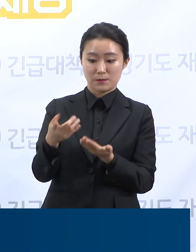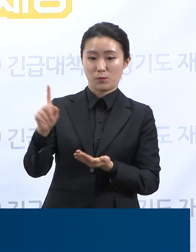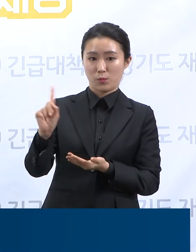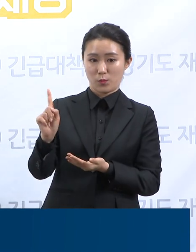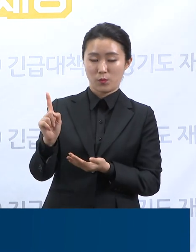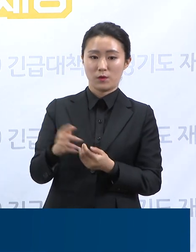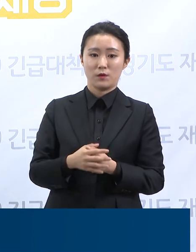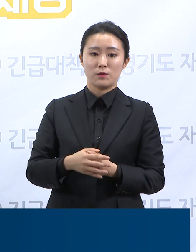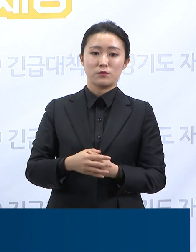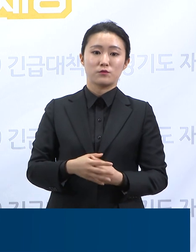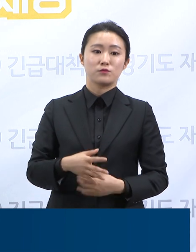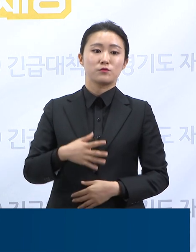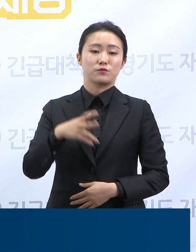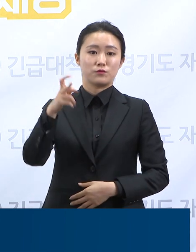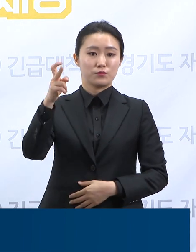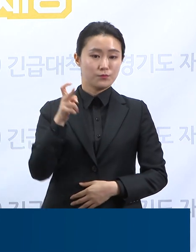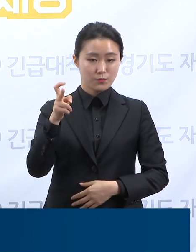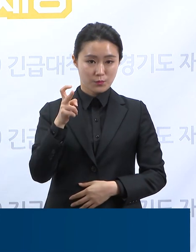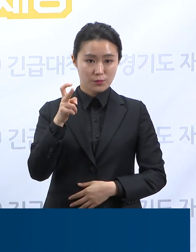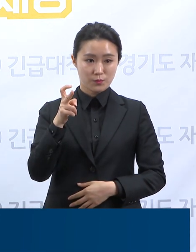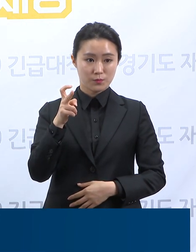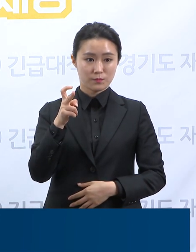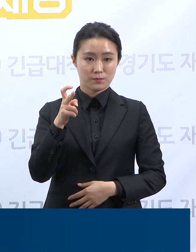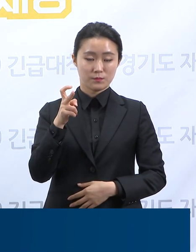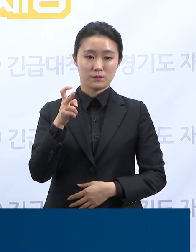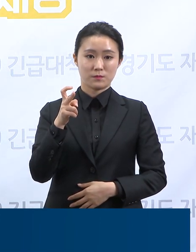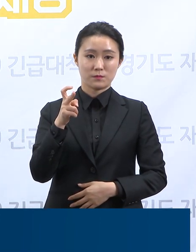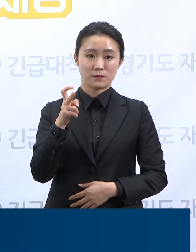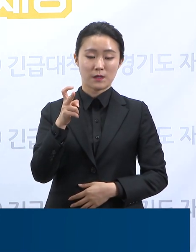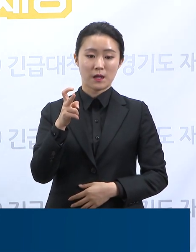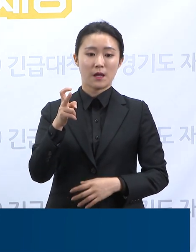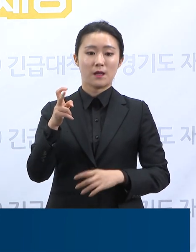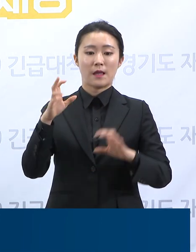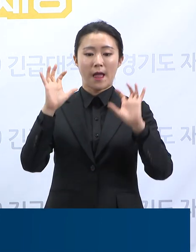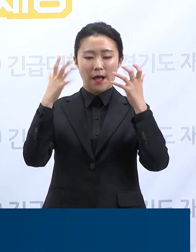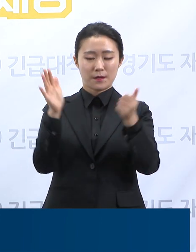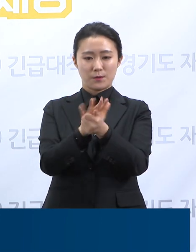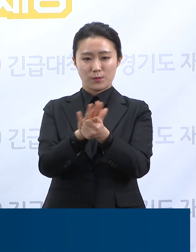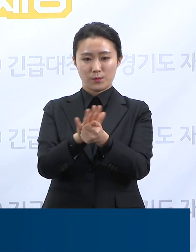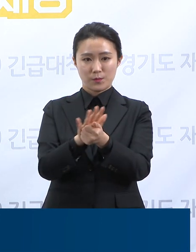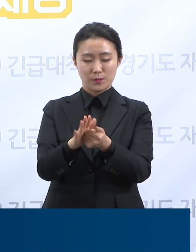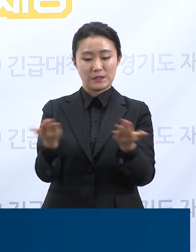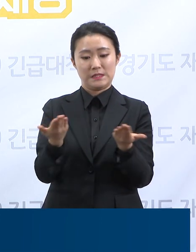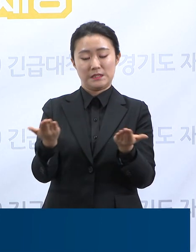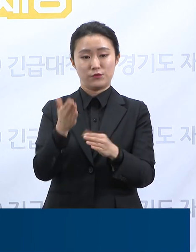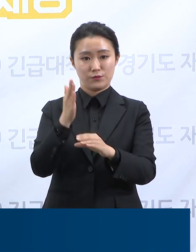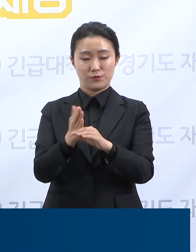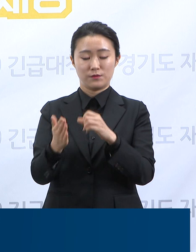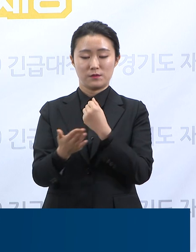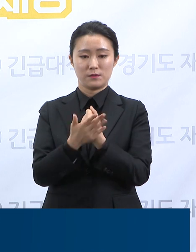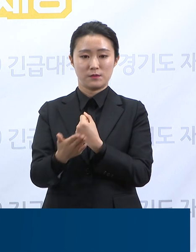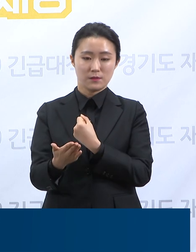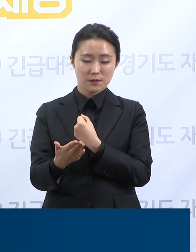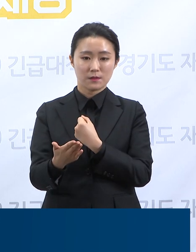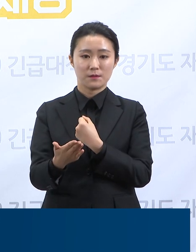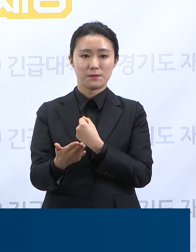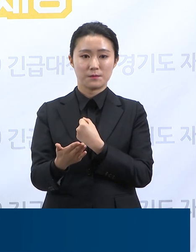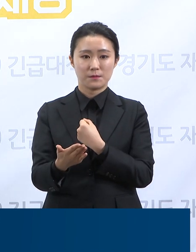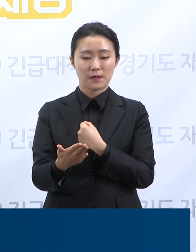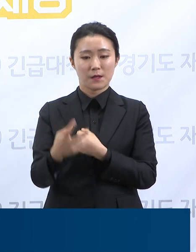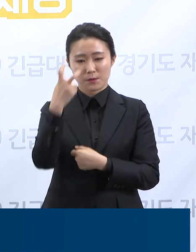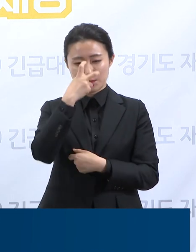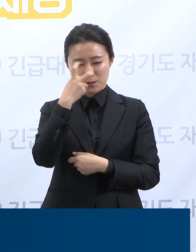17일부터 자가격리 중이라 센터에 출근한 이력은 없으며, 돌봄 가정 두 가정에 출근하여 접촉한 아동 및 부모